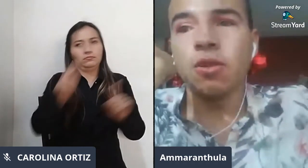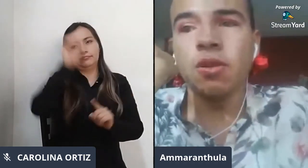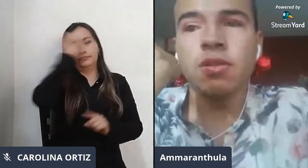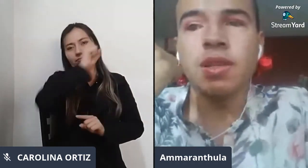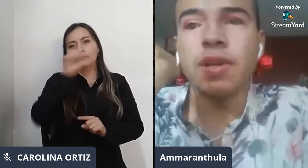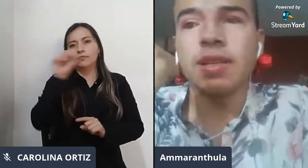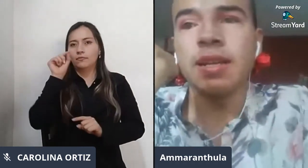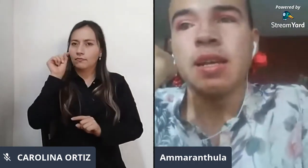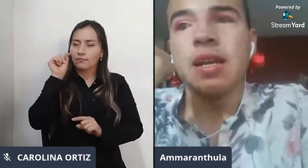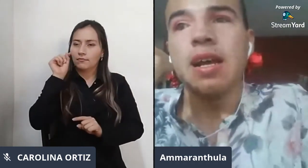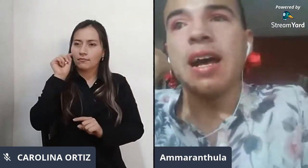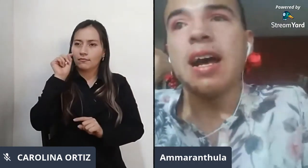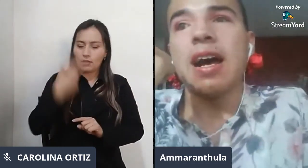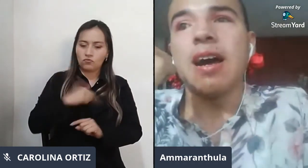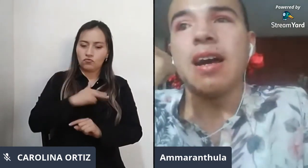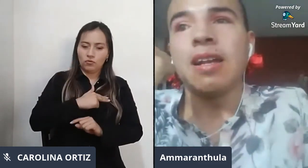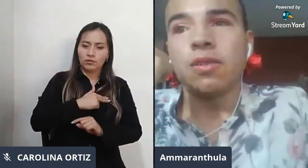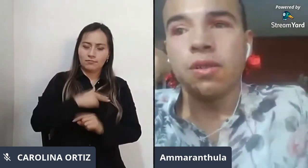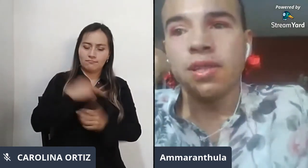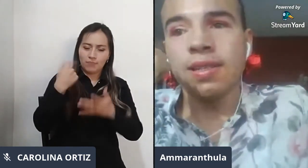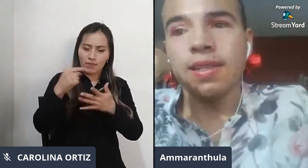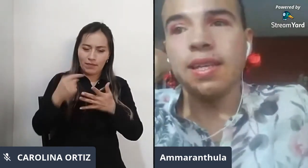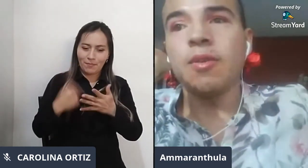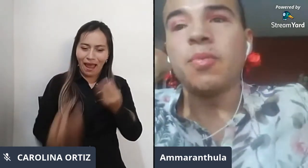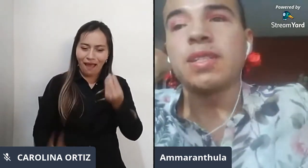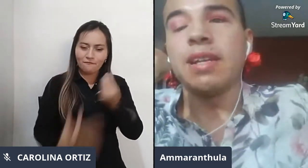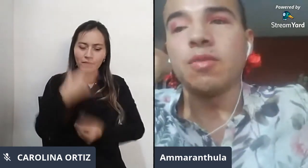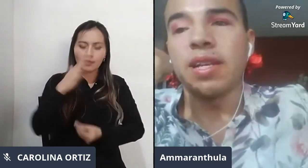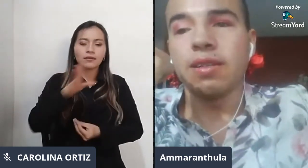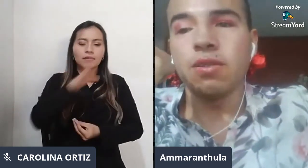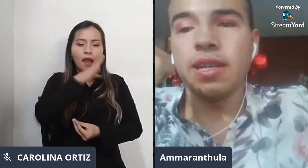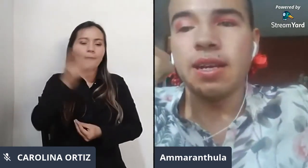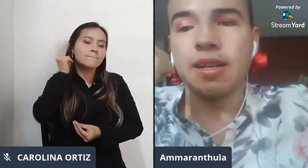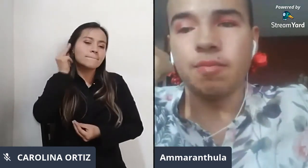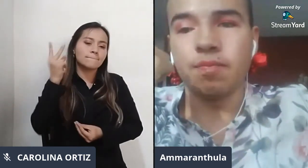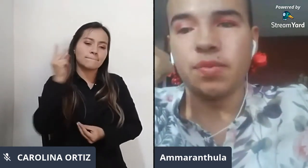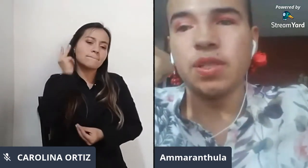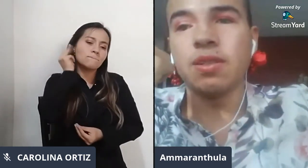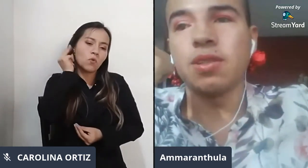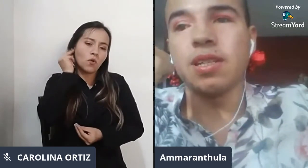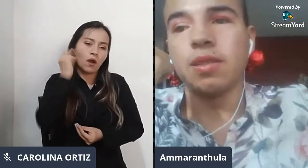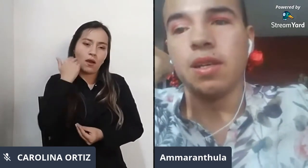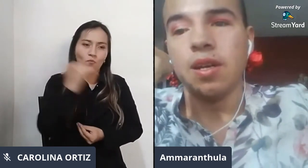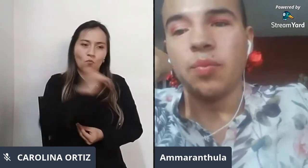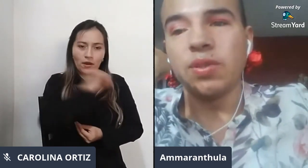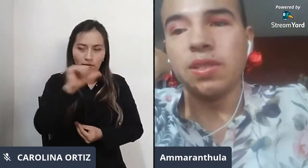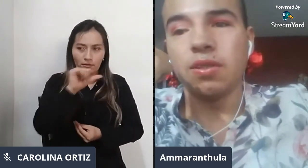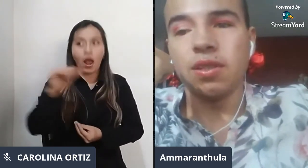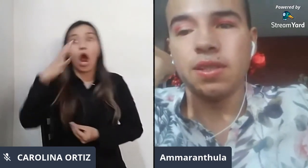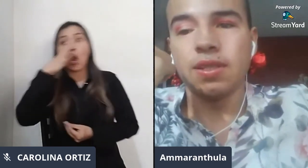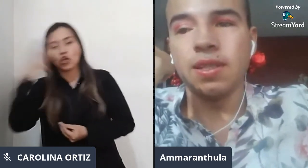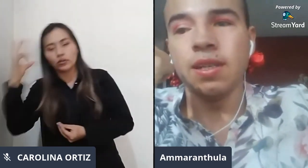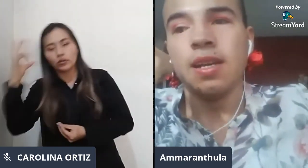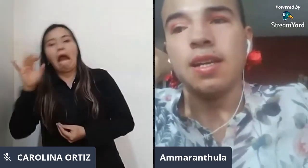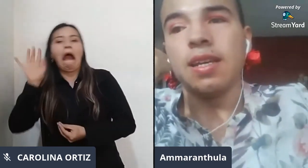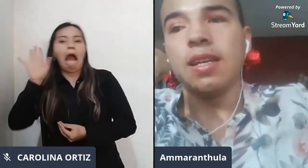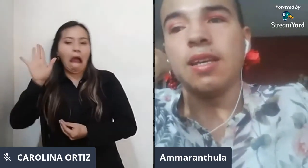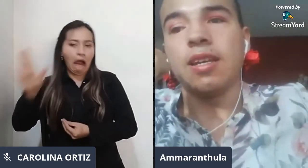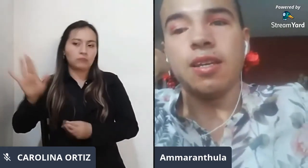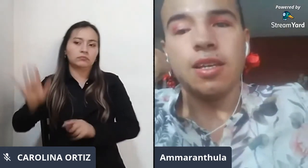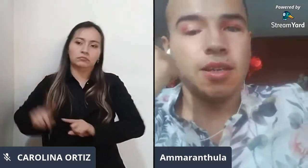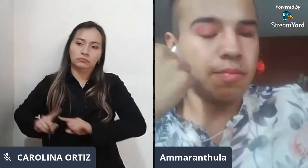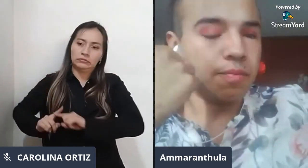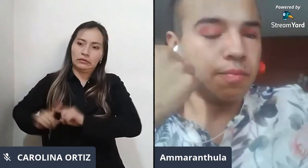unas cosas que solo nos afectan a nosotras, y pues que a los manes los deja pues en otras posiciones, ¿sí?